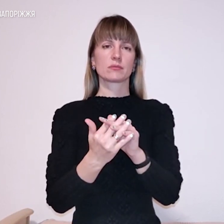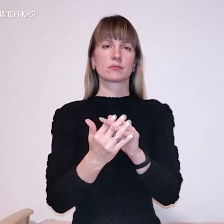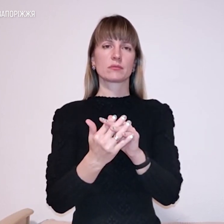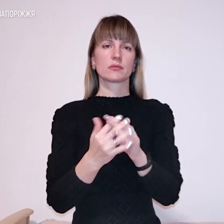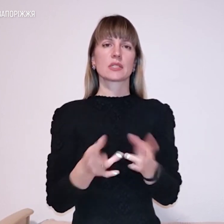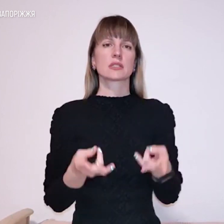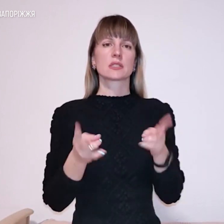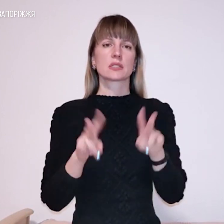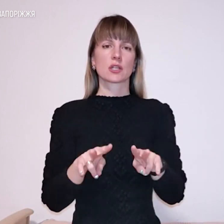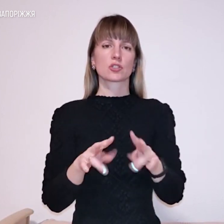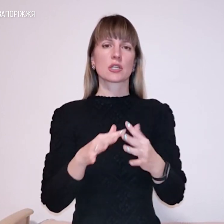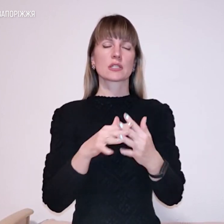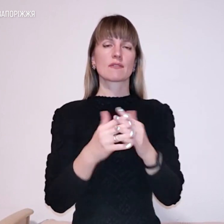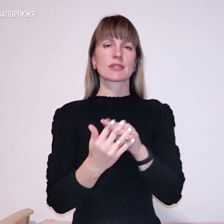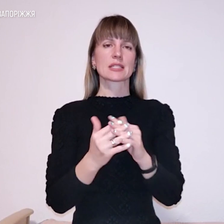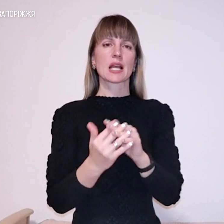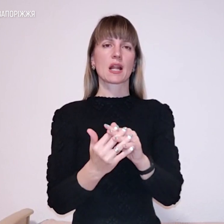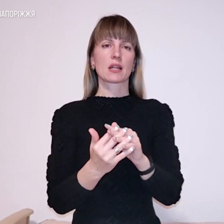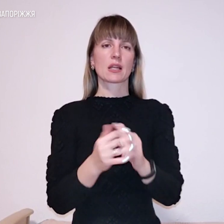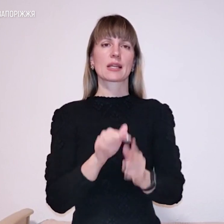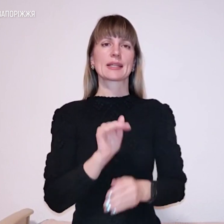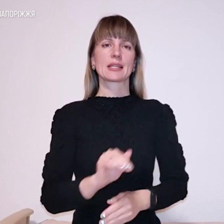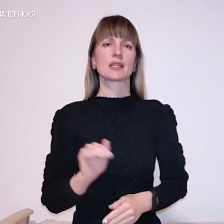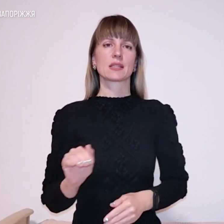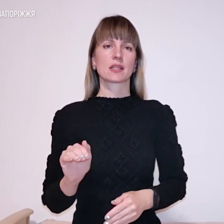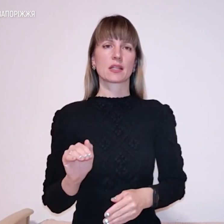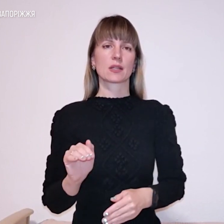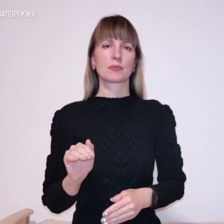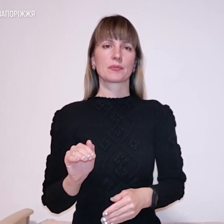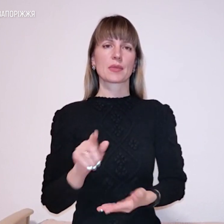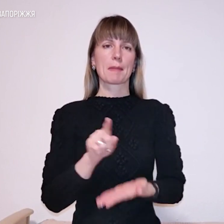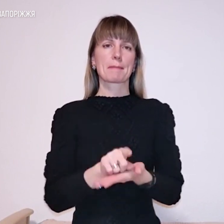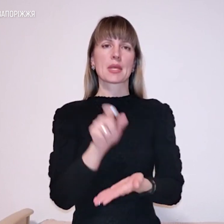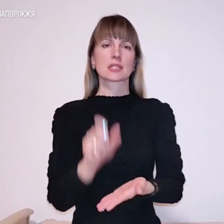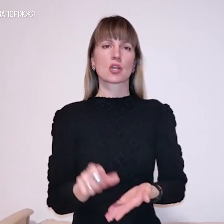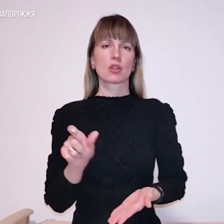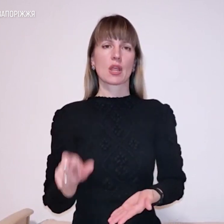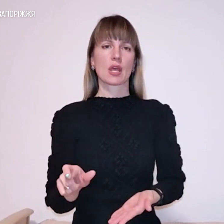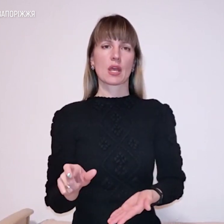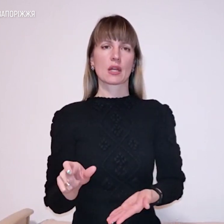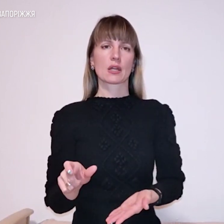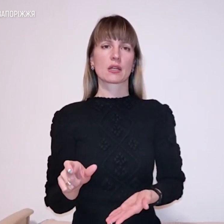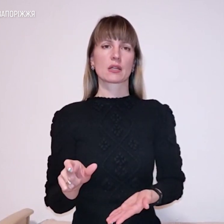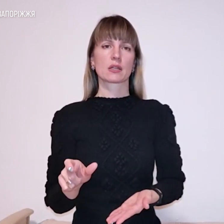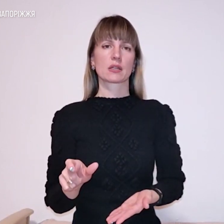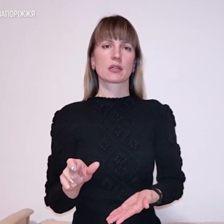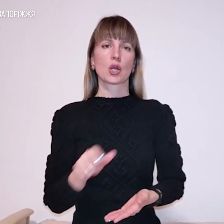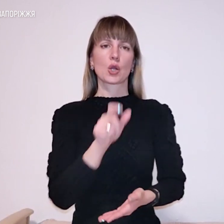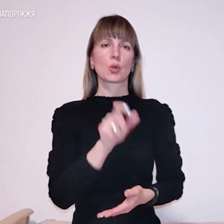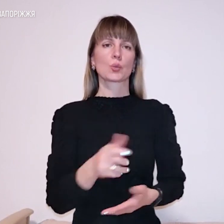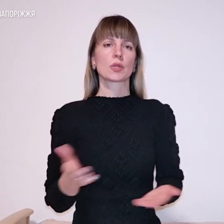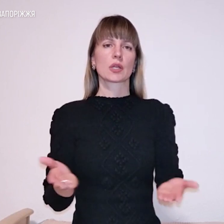Залишаються в селі діти, пенсіонери, люди, які лежачі